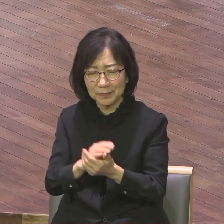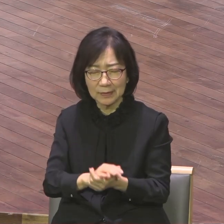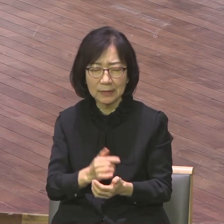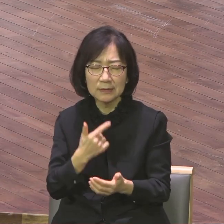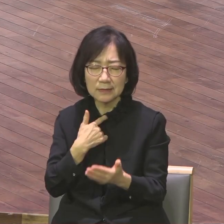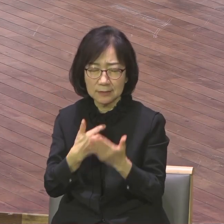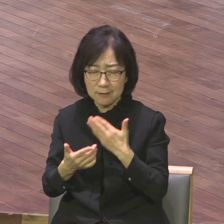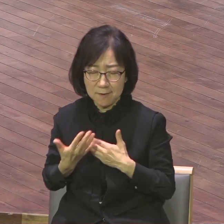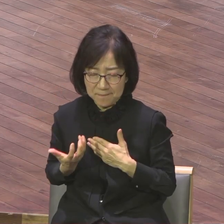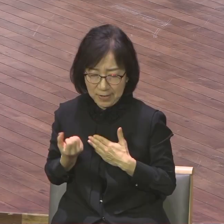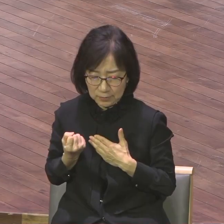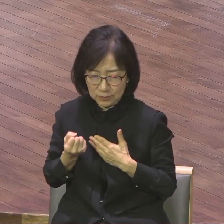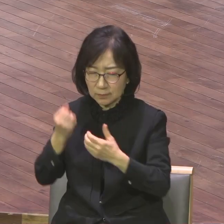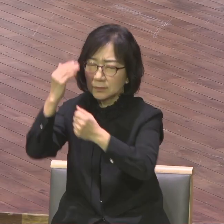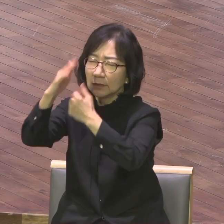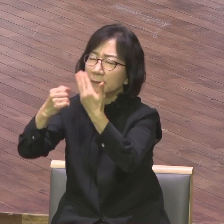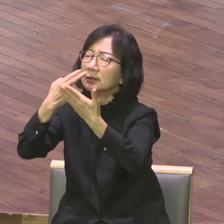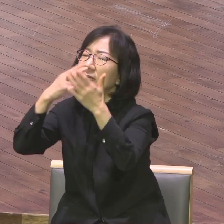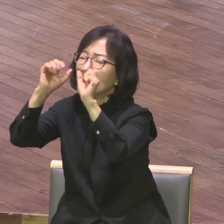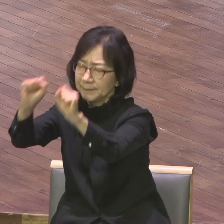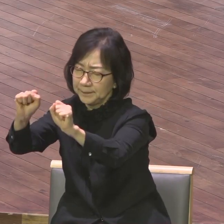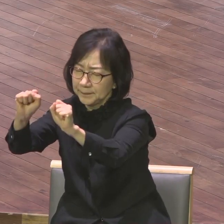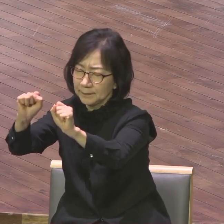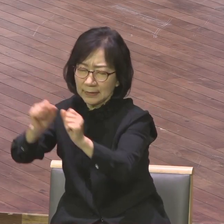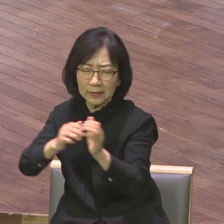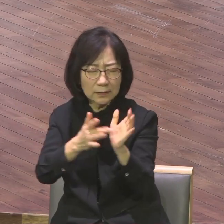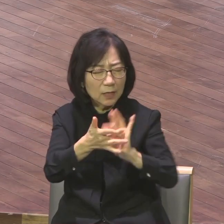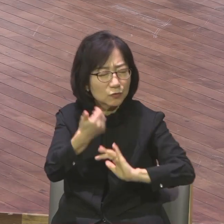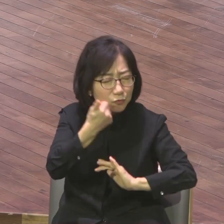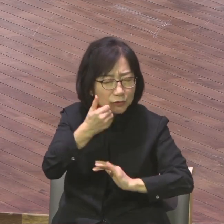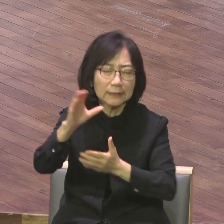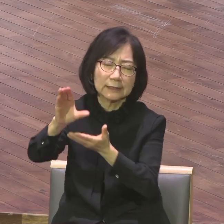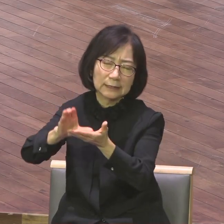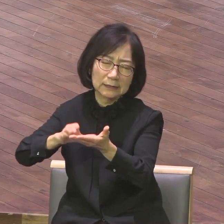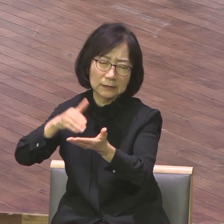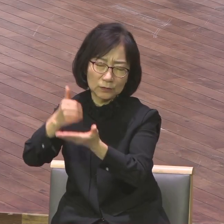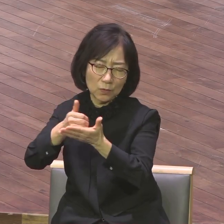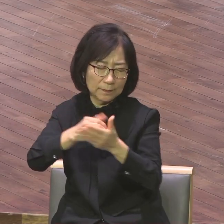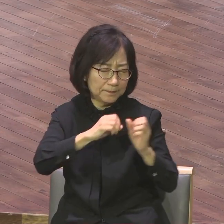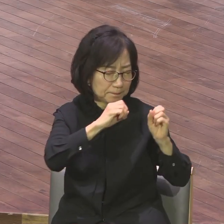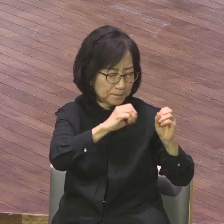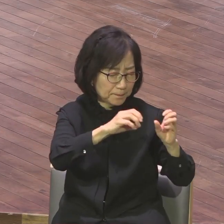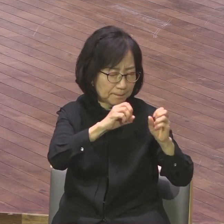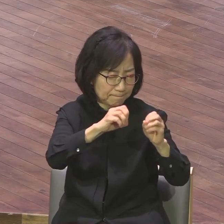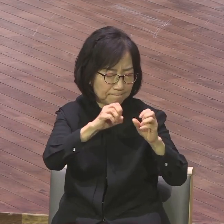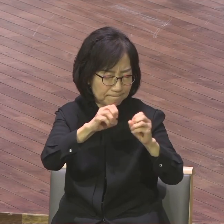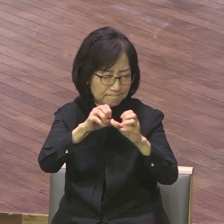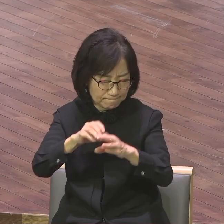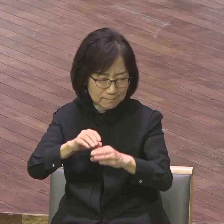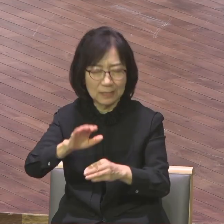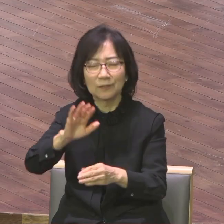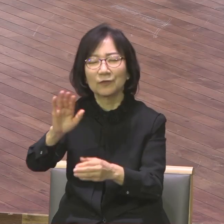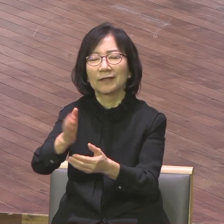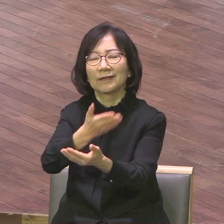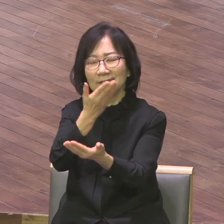당당하게 하나님의 살아계심과 예수님이 거기 계심을 증거하는 주님의 성장의 플랫폼이 일어나게 하여